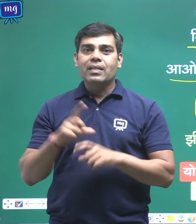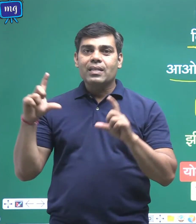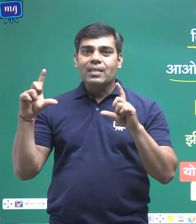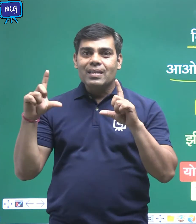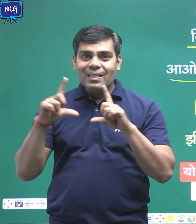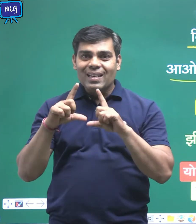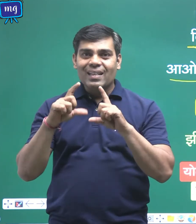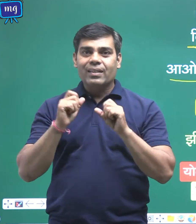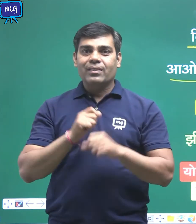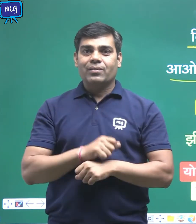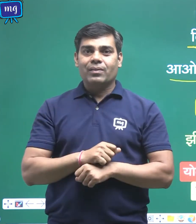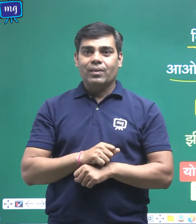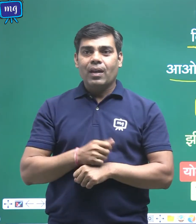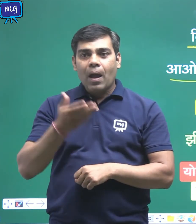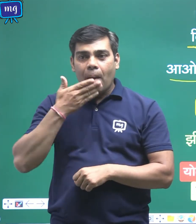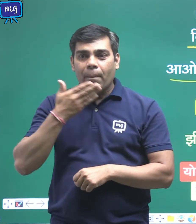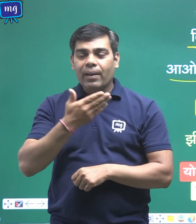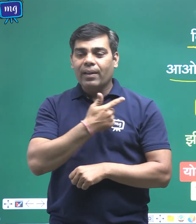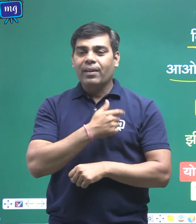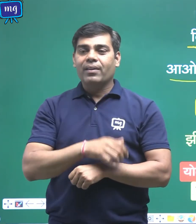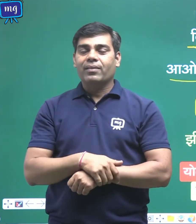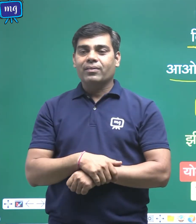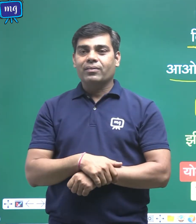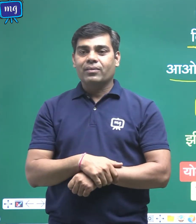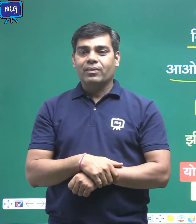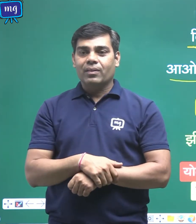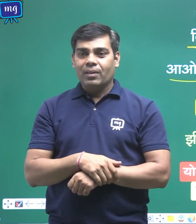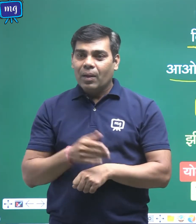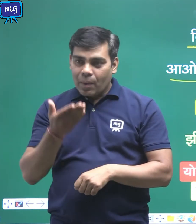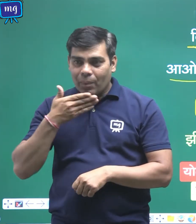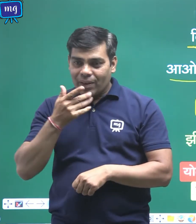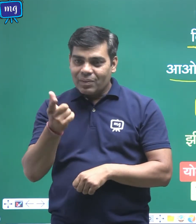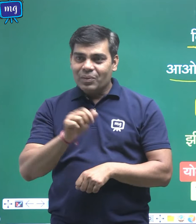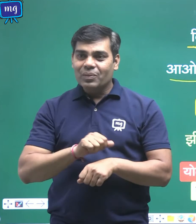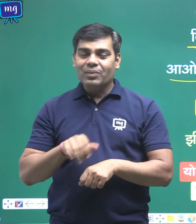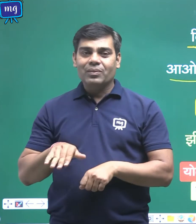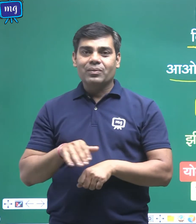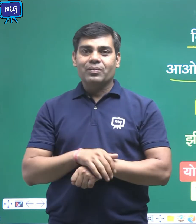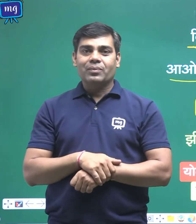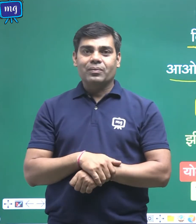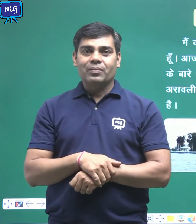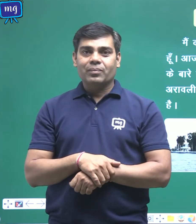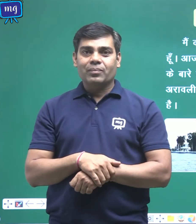सार पढ़ेंगे। पढ़े बच्चों?